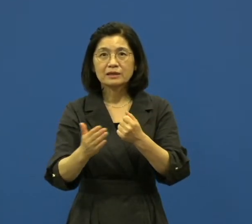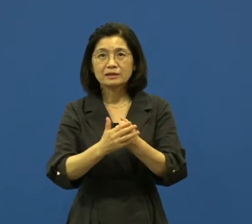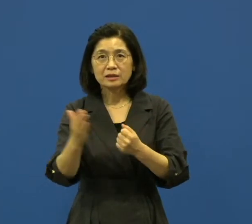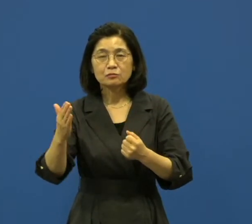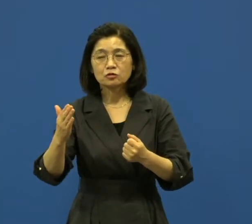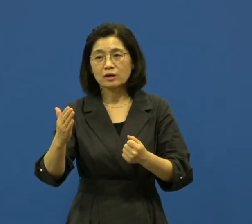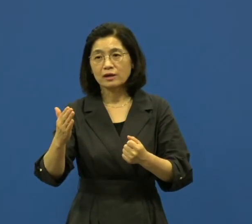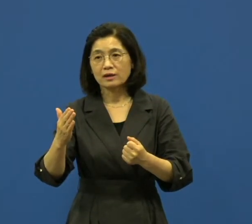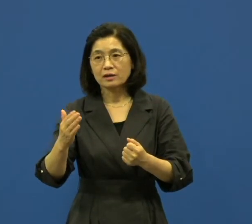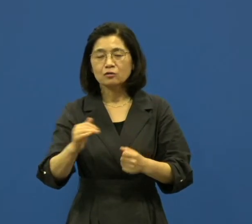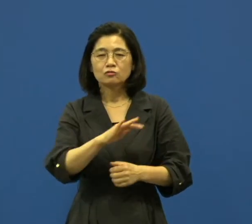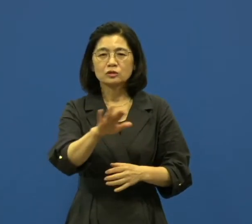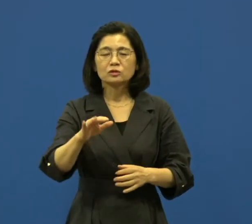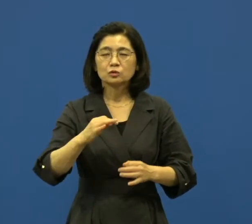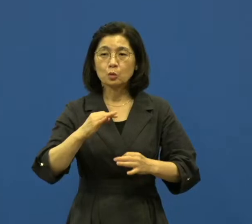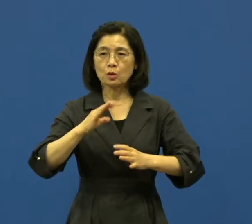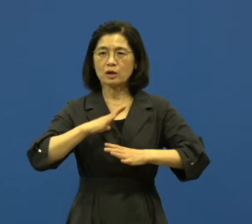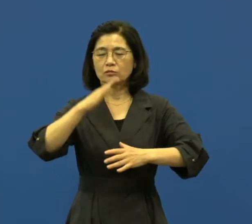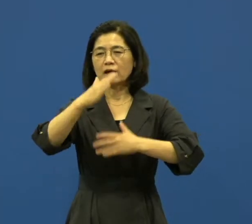놀라워해요.